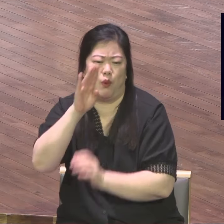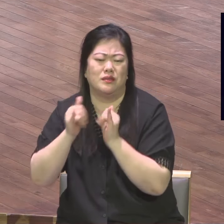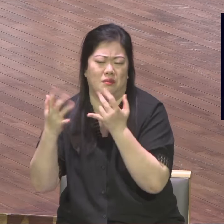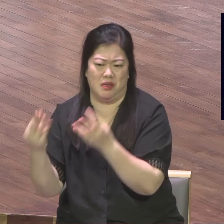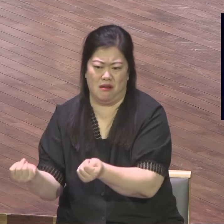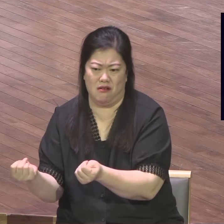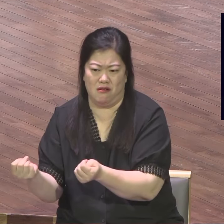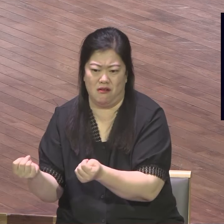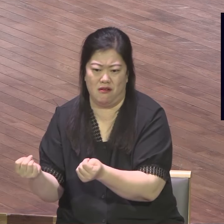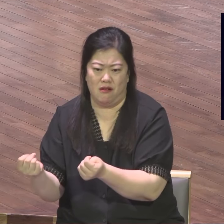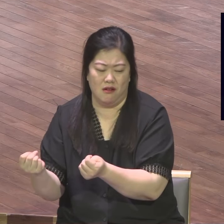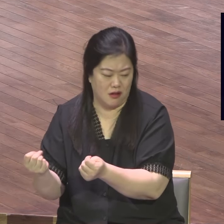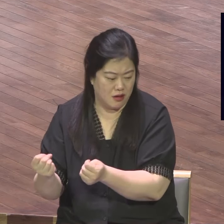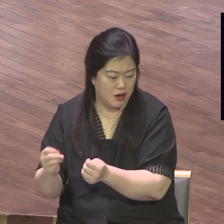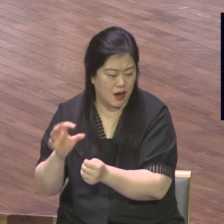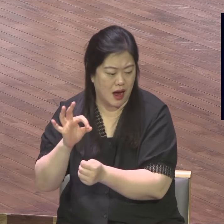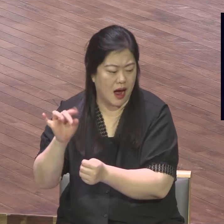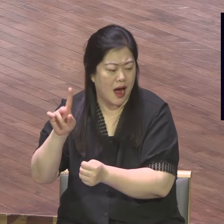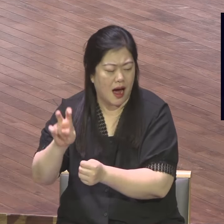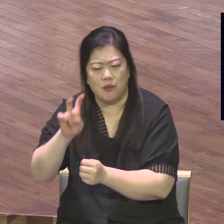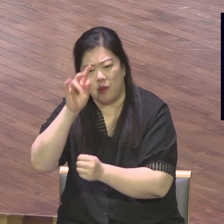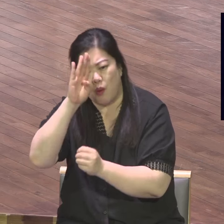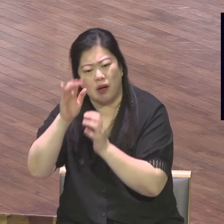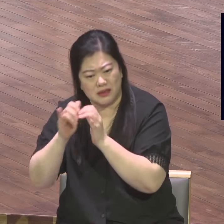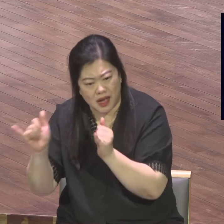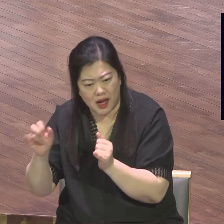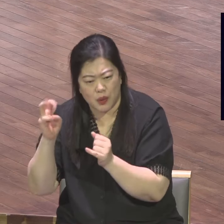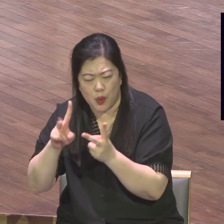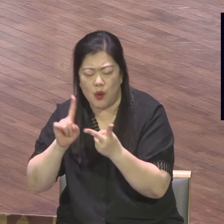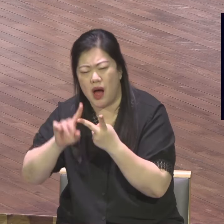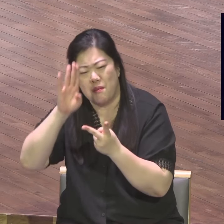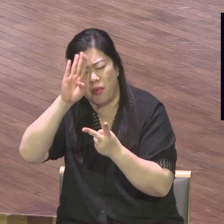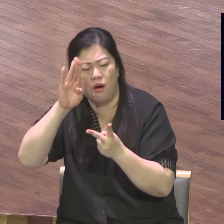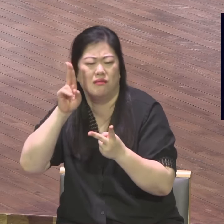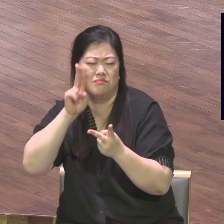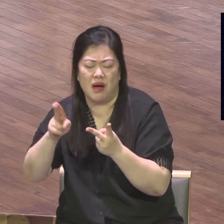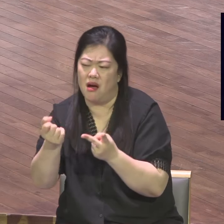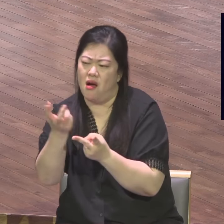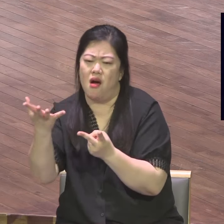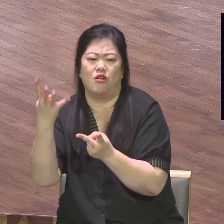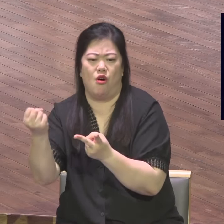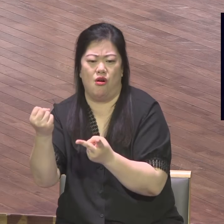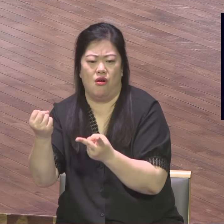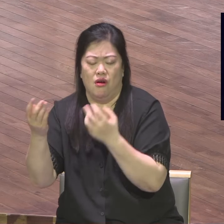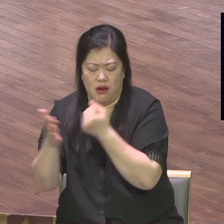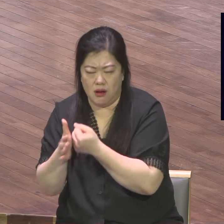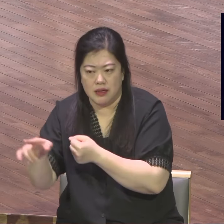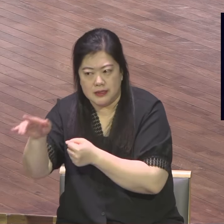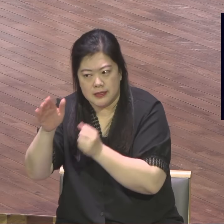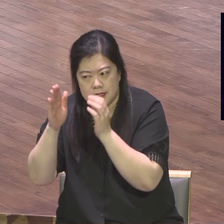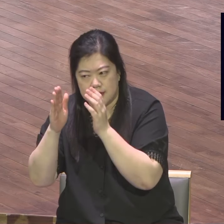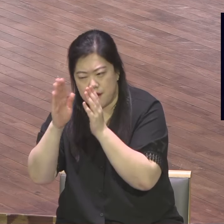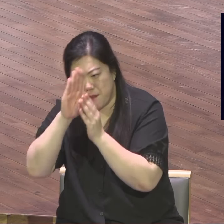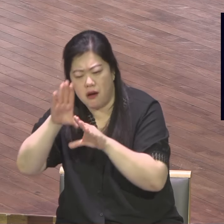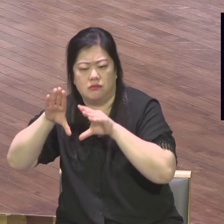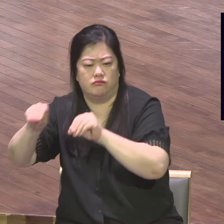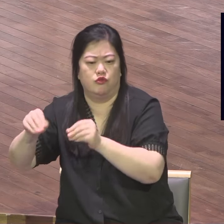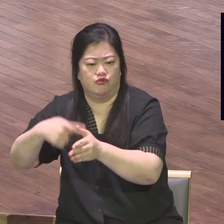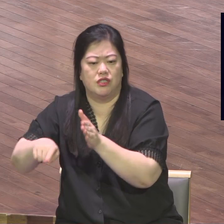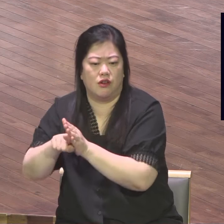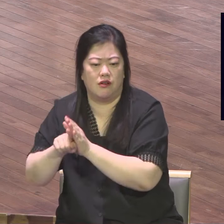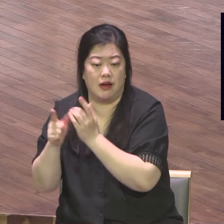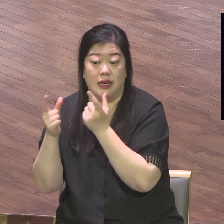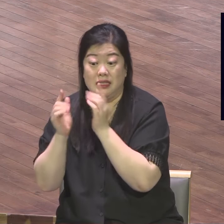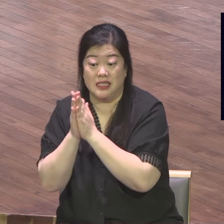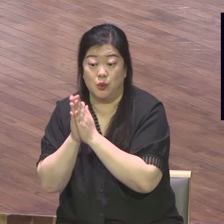환자들이 지금 27명입니다. 이 암 환자와 중환자 환자를 위해서 기도해 주시기 바라고 하나님 정말로 아구리 세운 기도의